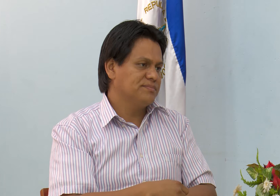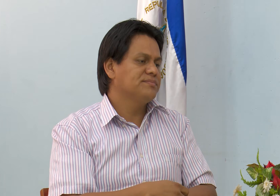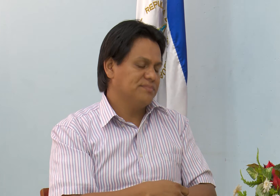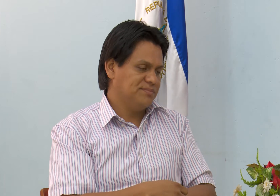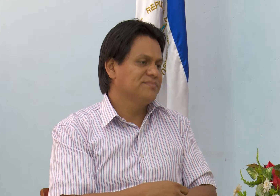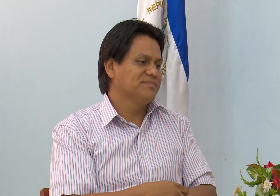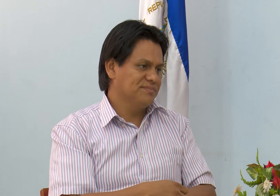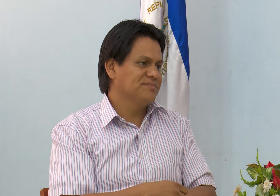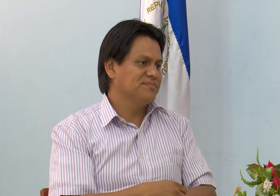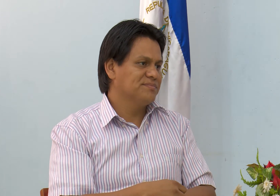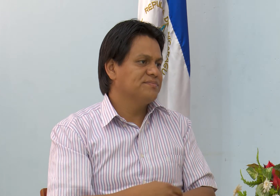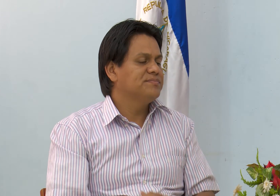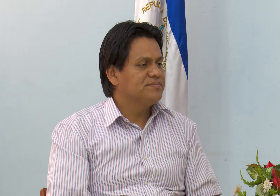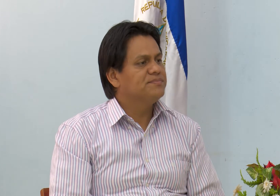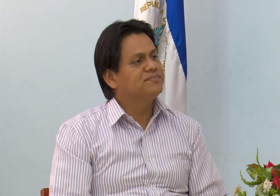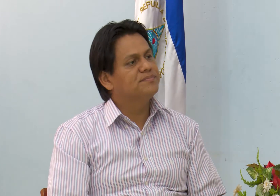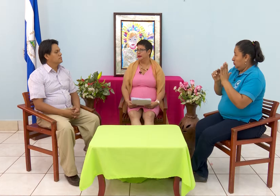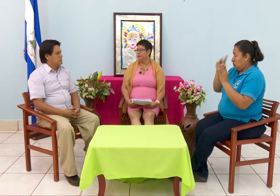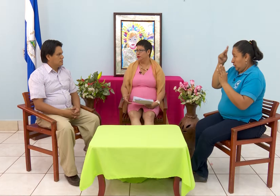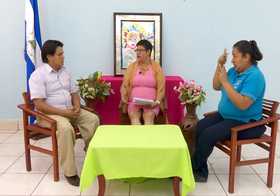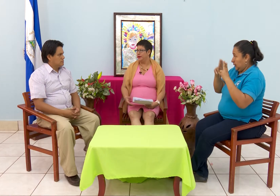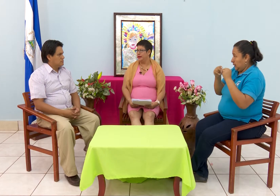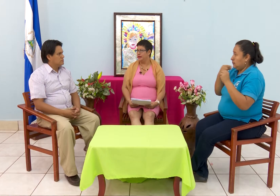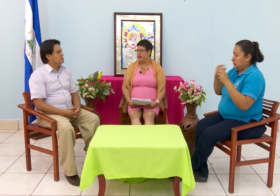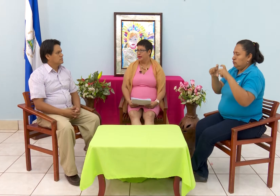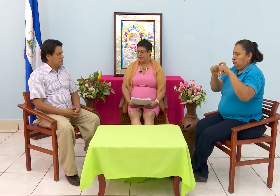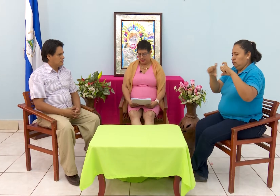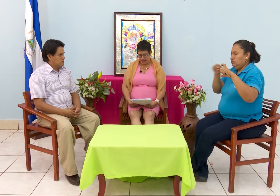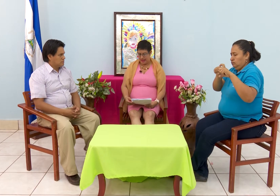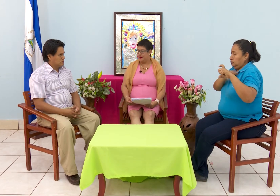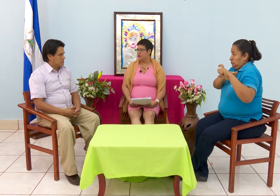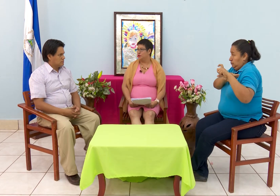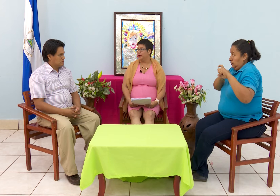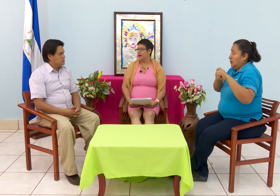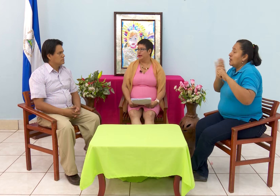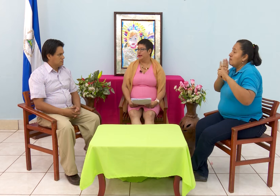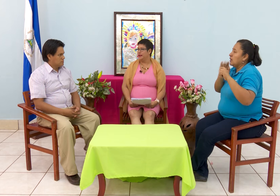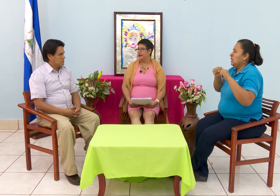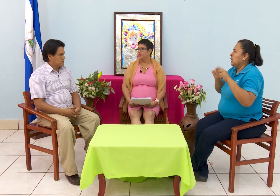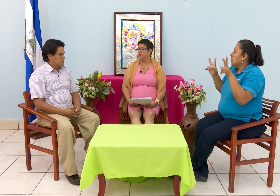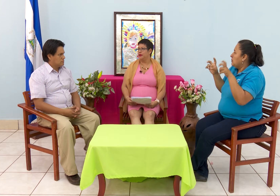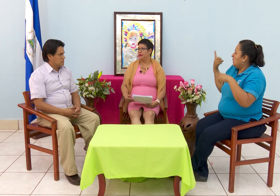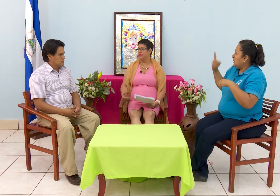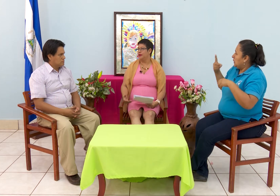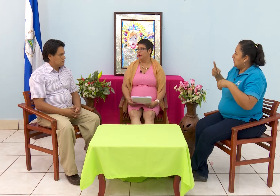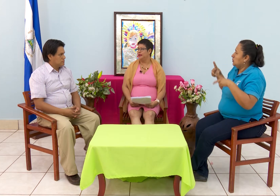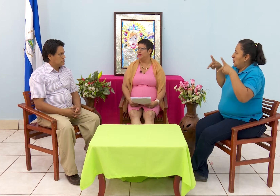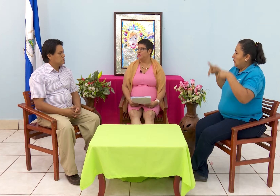Constitución nosotros contamos con un capítulo, ¿verdad?, que habla sobre el derecho a la parte laboral de las personas